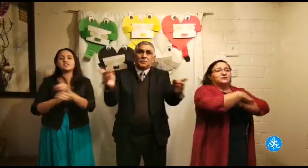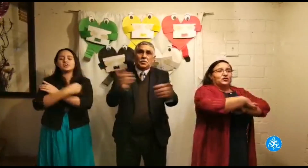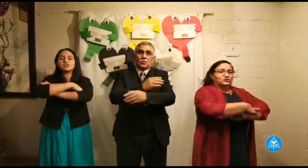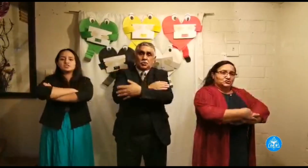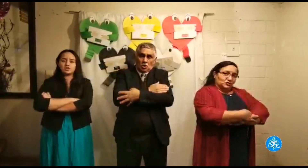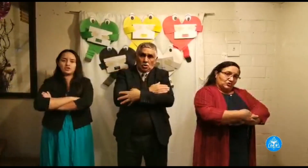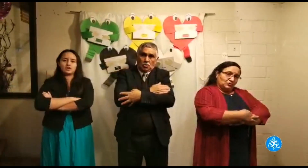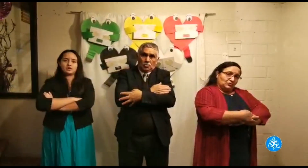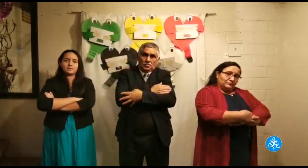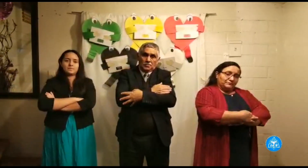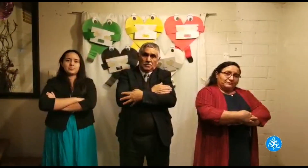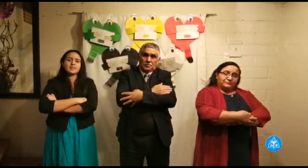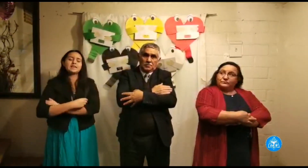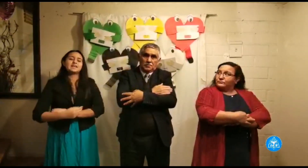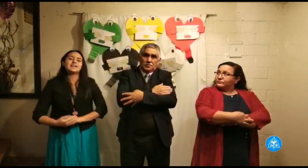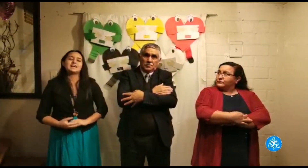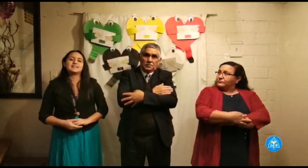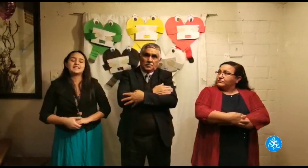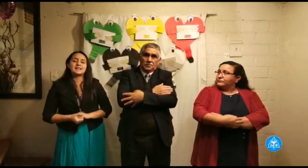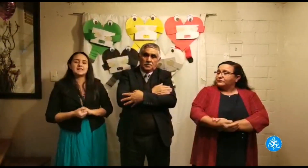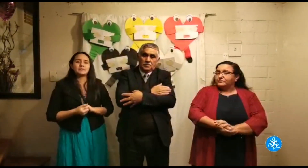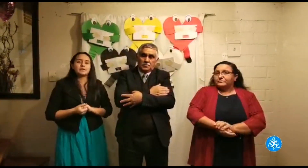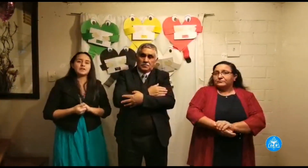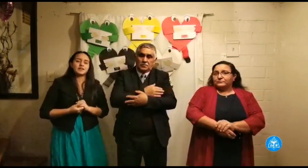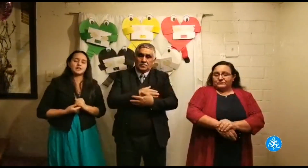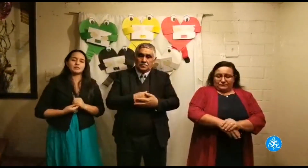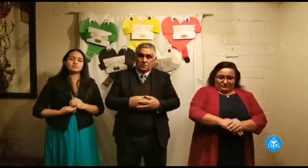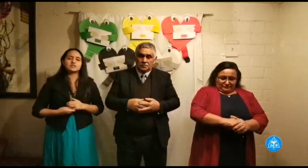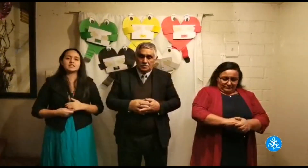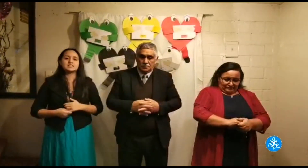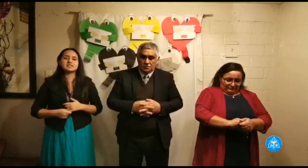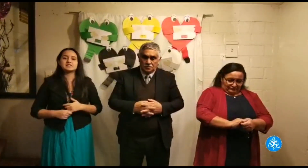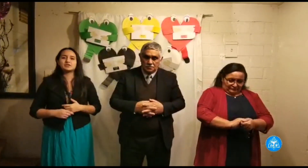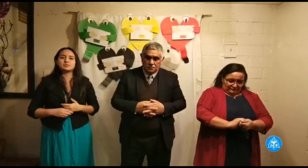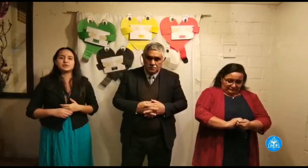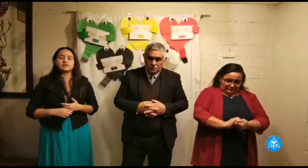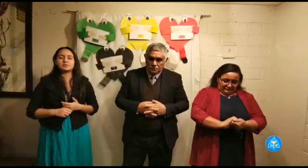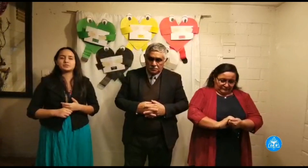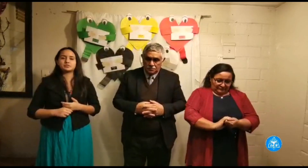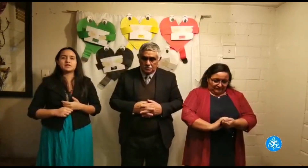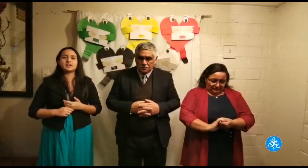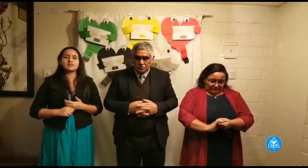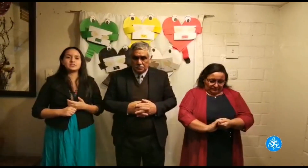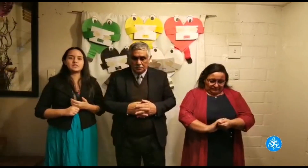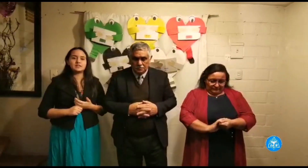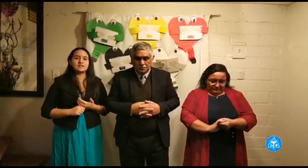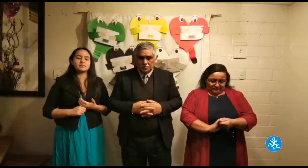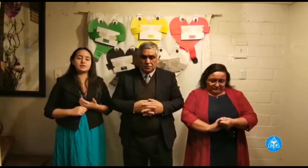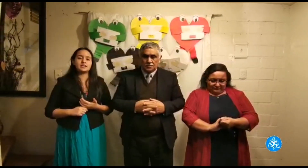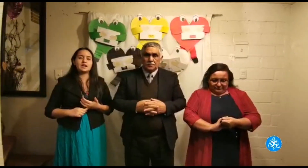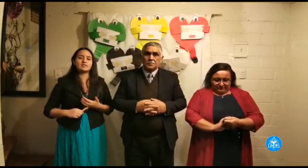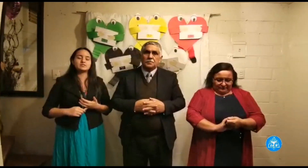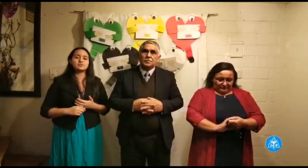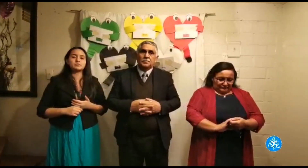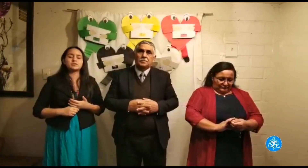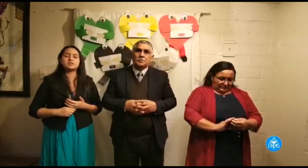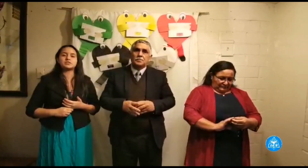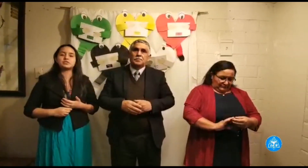siento solo. En esta tarde también le quiero dar muchas gracias al Señor por esta oportunidad que nos tiene de poder alabar su nombre con estos